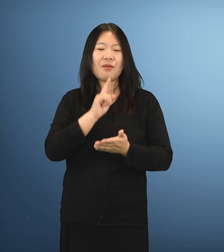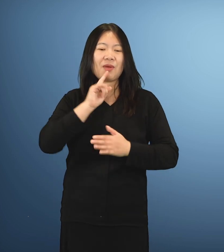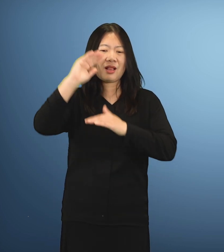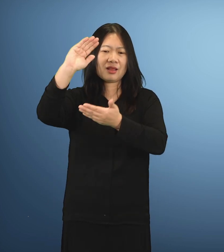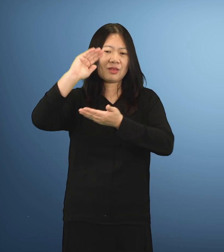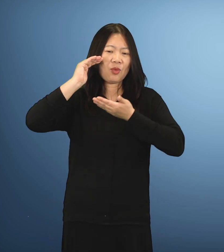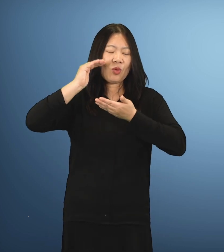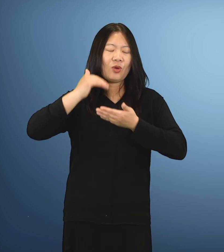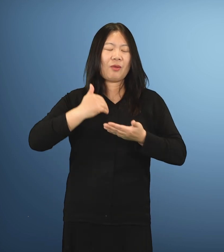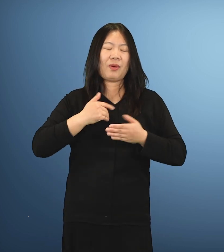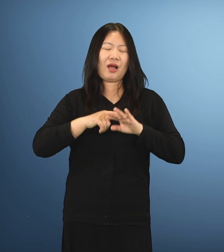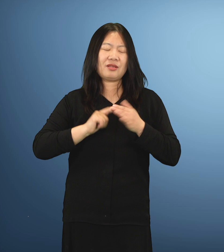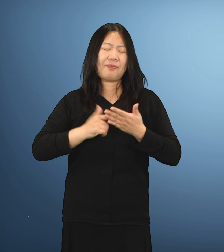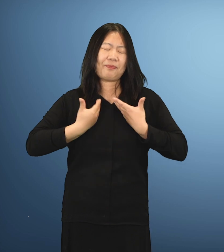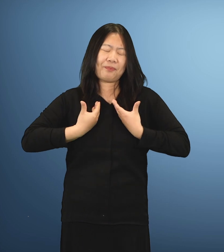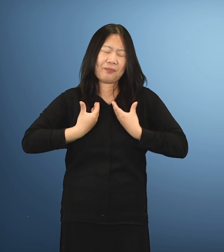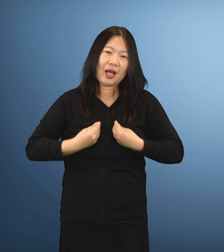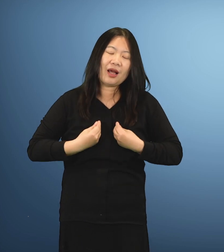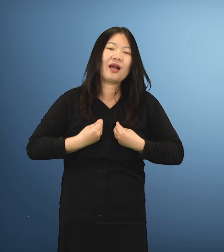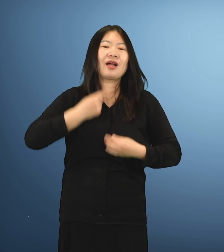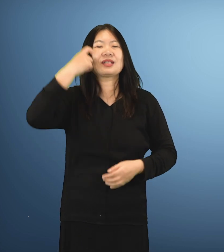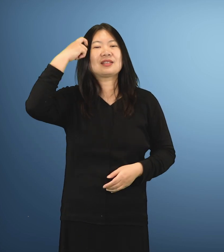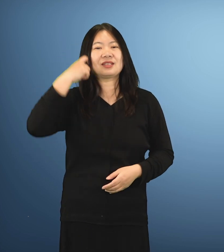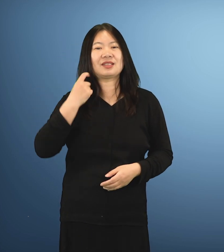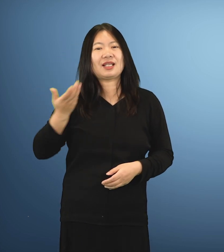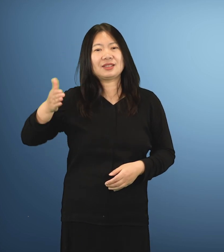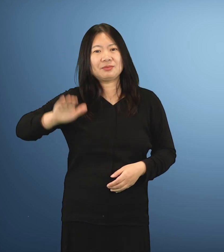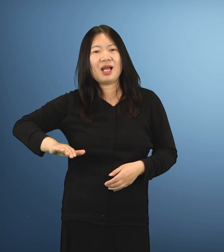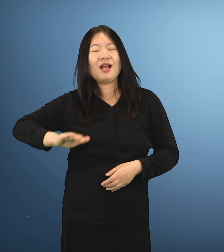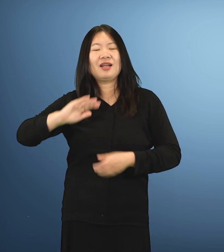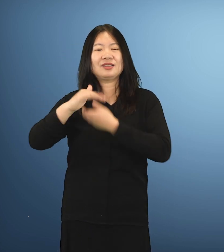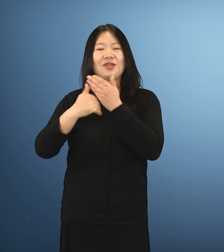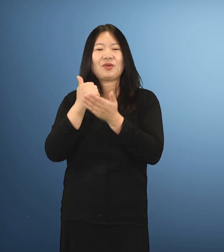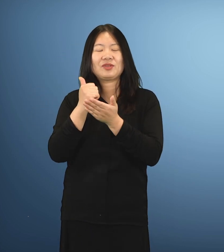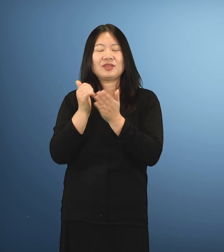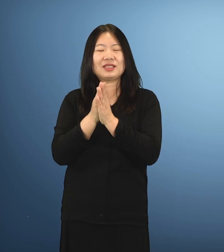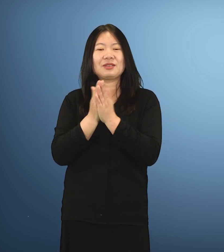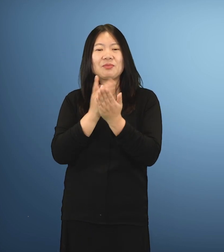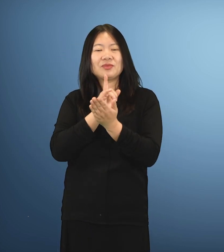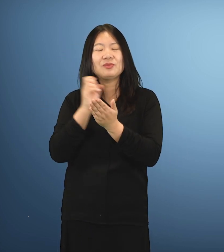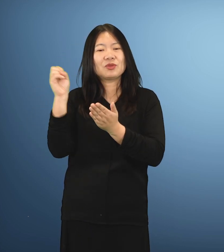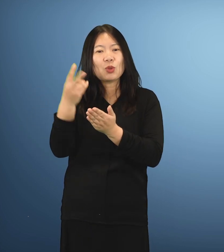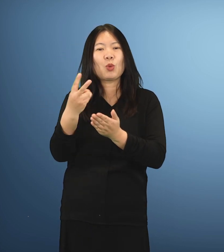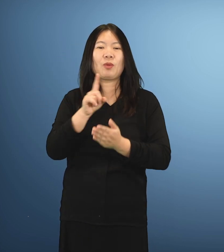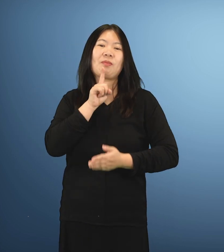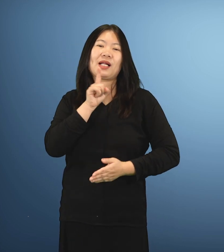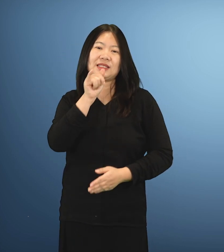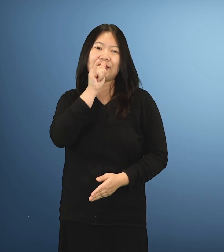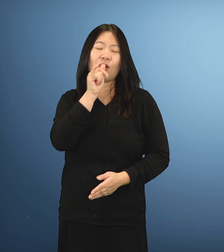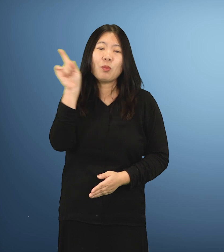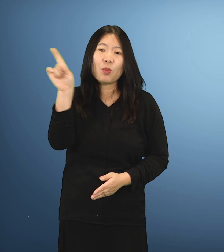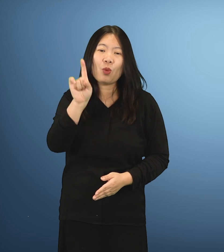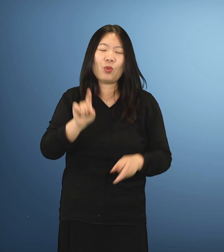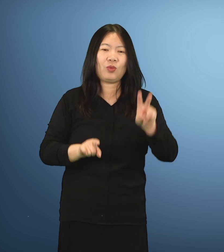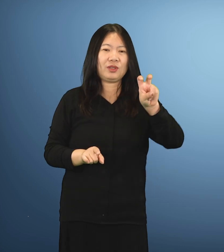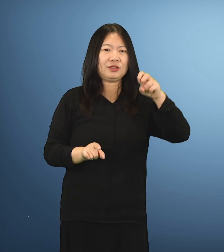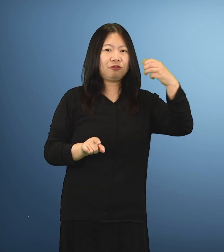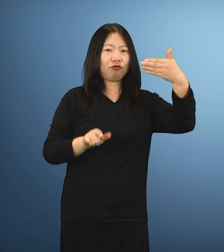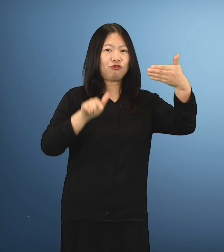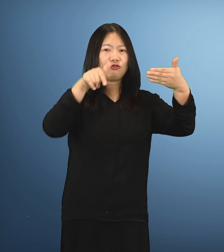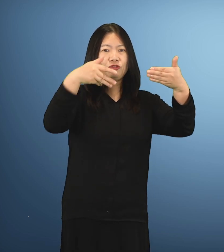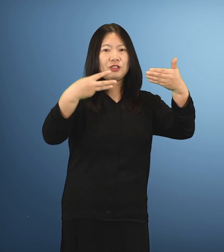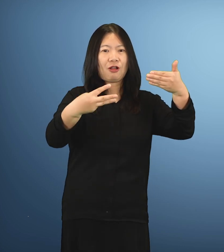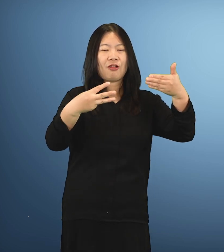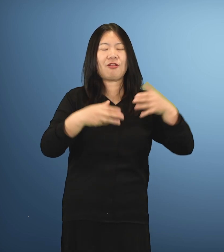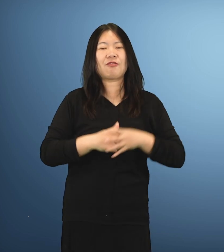되죠. 그런데 성경은 뭐라고 얘기를 하냐 하면 29절을 보세요.